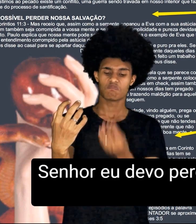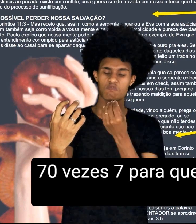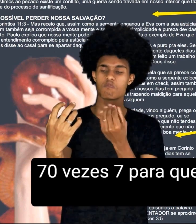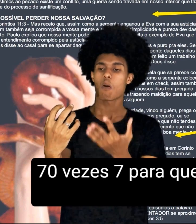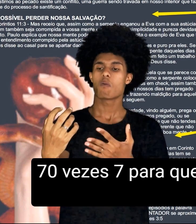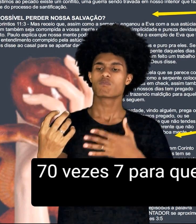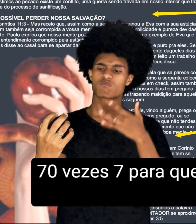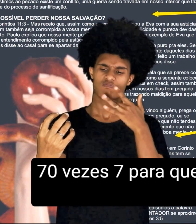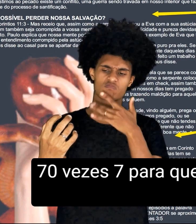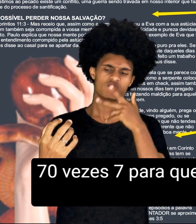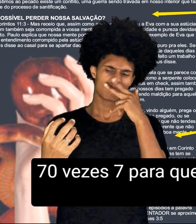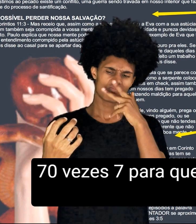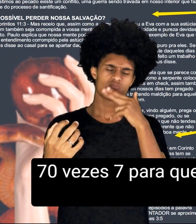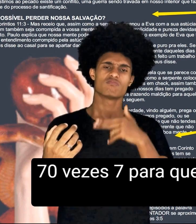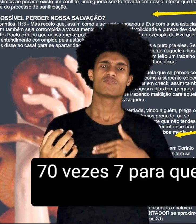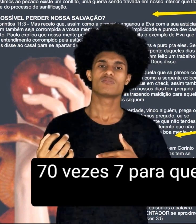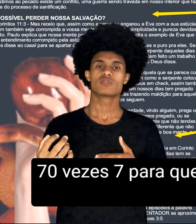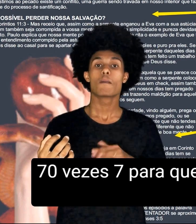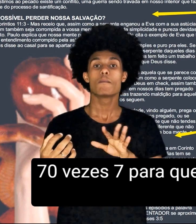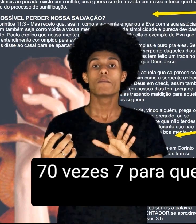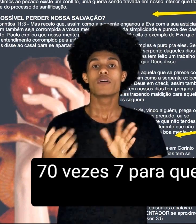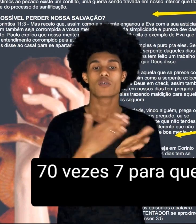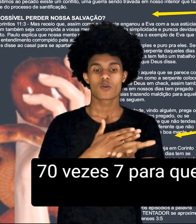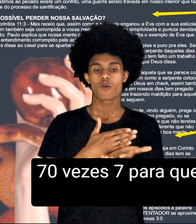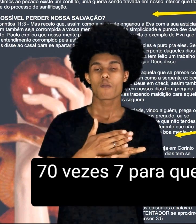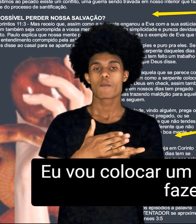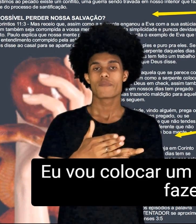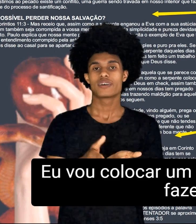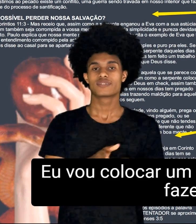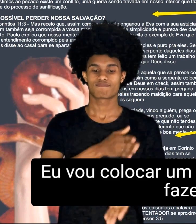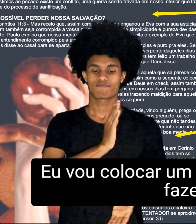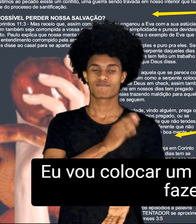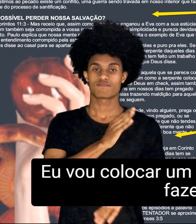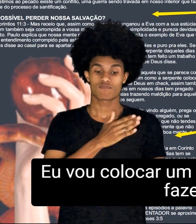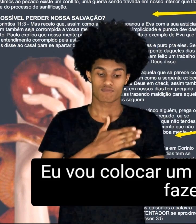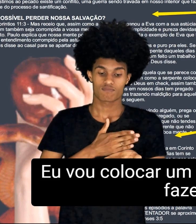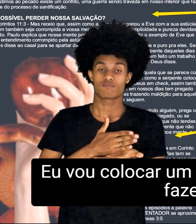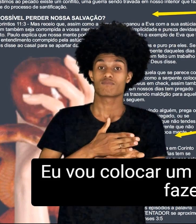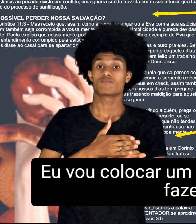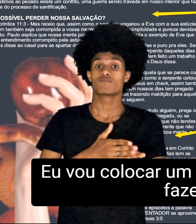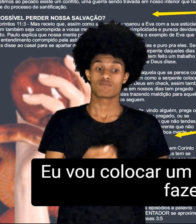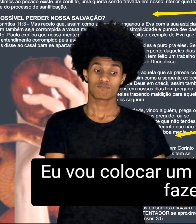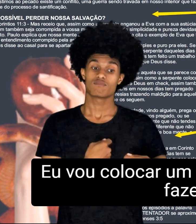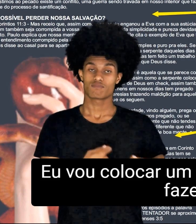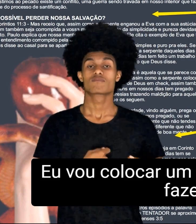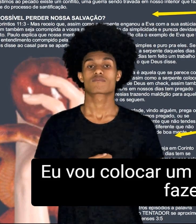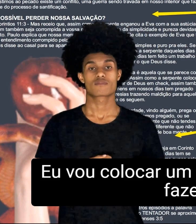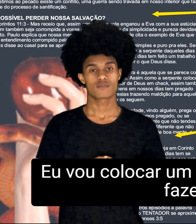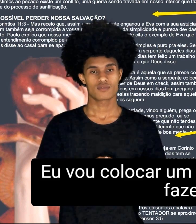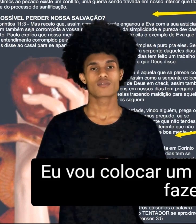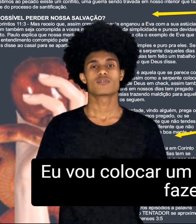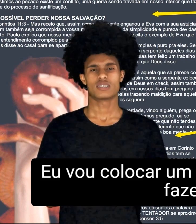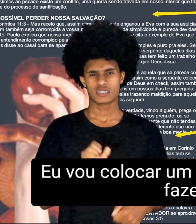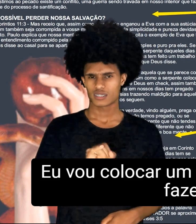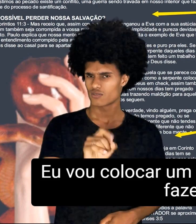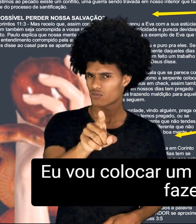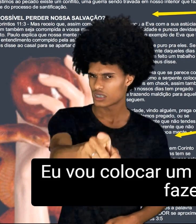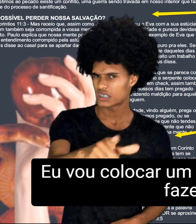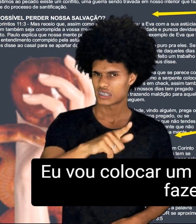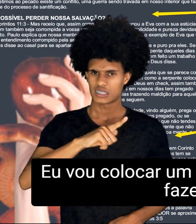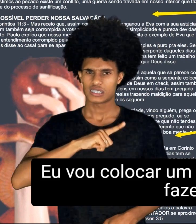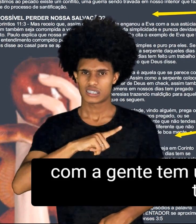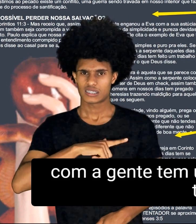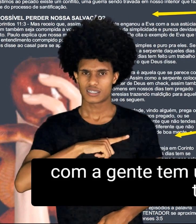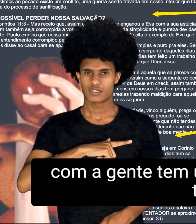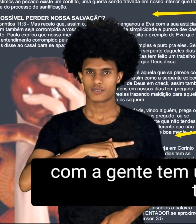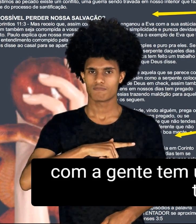falou, 70 vezes 7. Para quem já estudou as 70 semanas de Daniel, tem. Eu vou colocar um card aqui em cima para você fazer esse